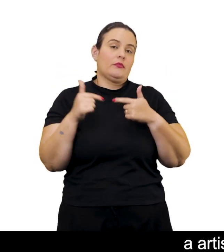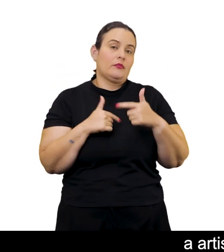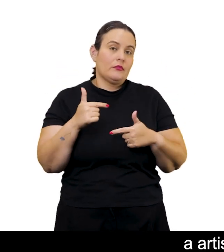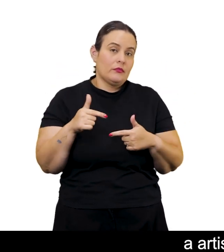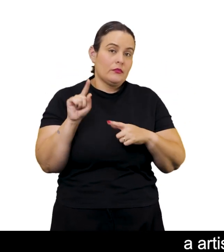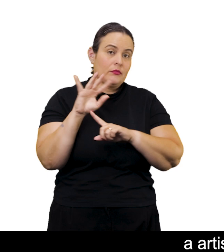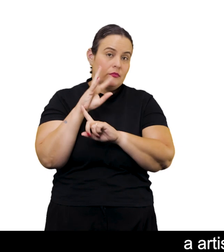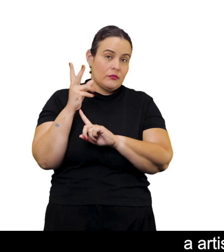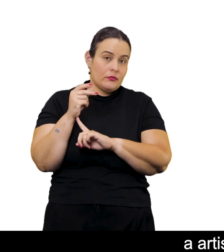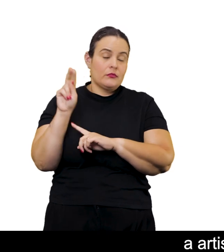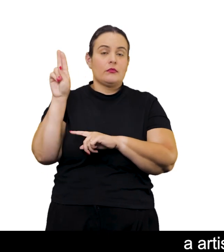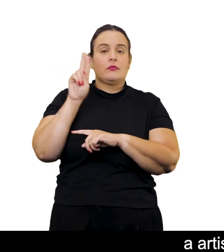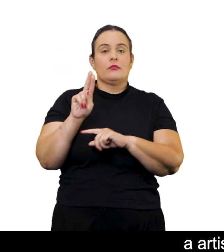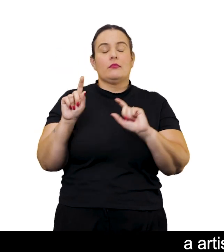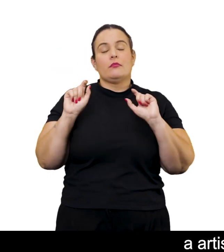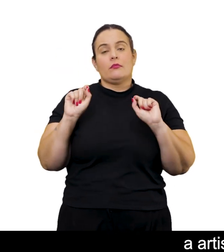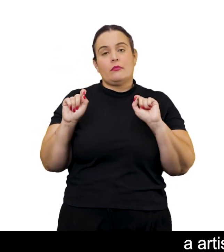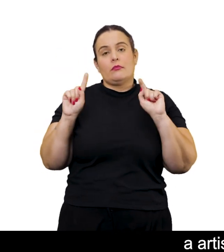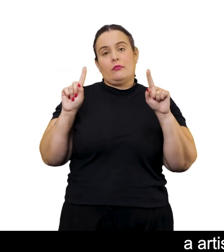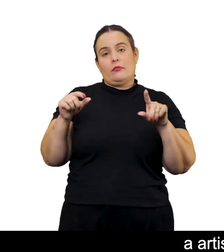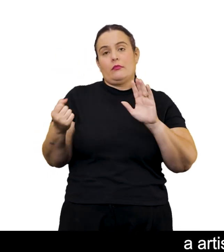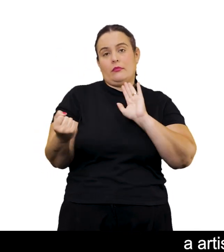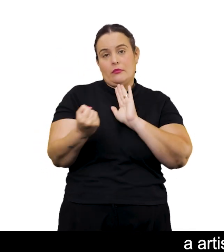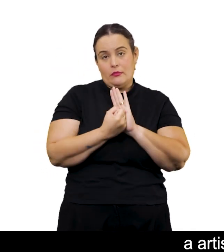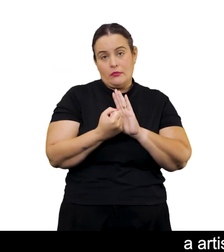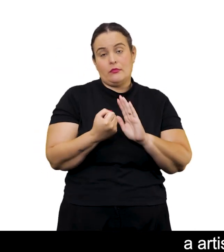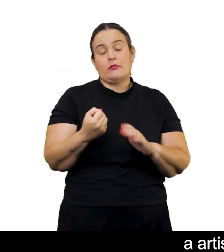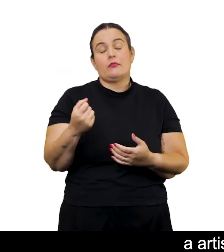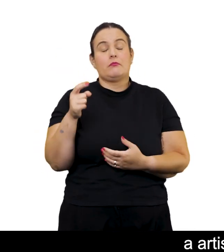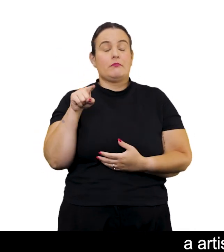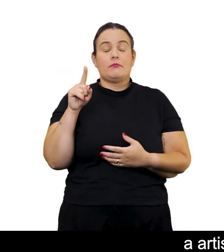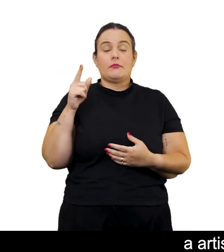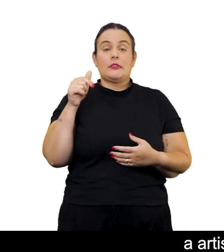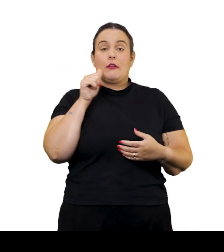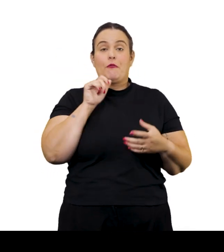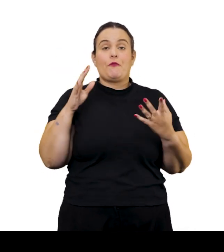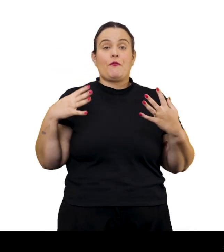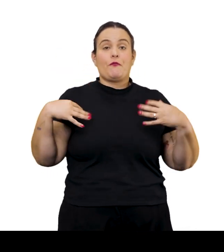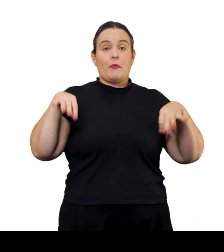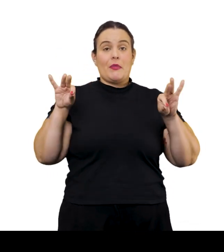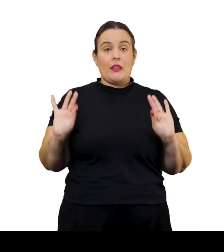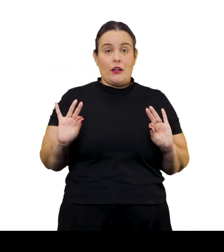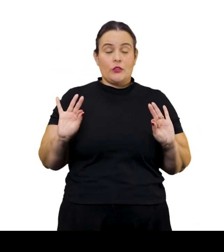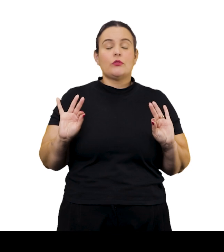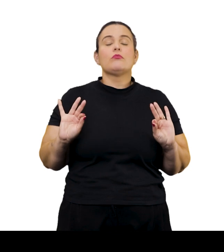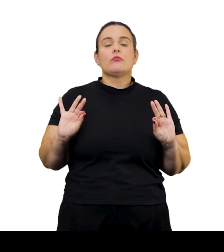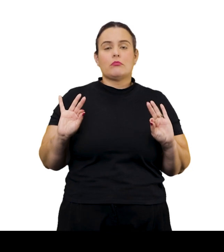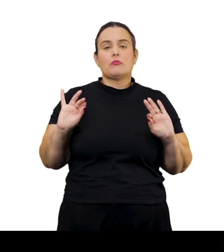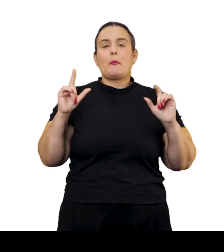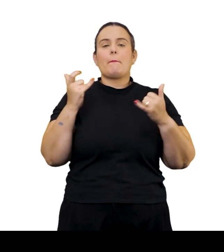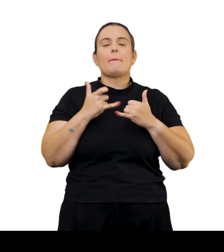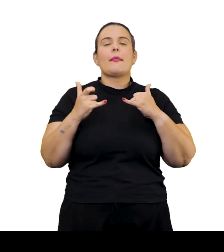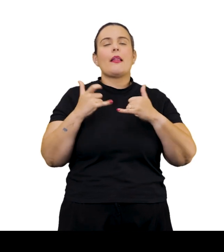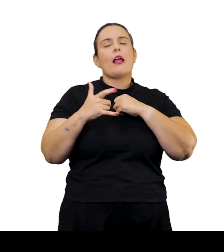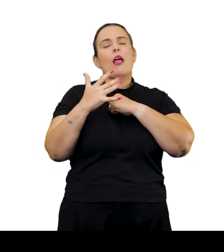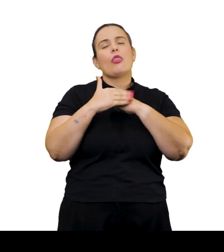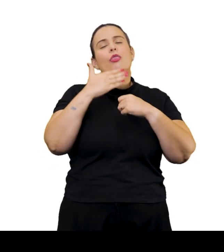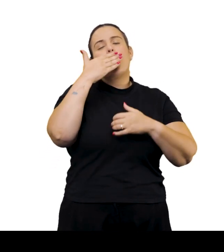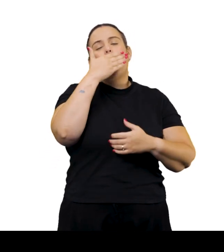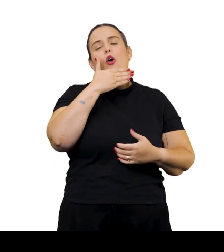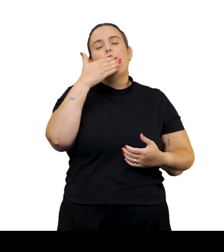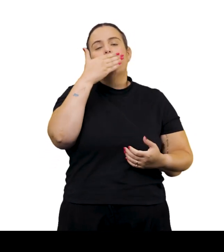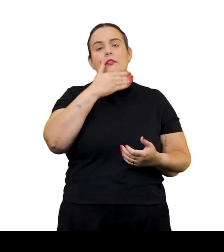a artista fricciona estereótipos atribuídos a essa feminilidade, subvertendo assim uma suposta docilidade